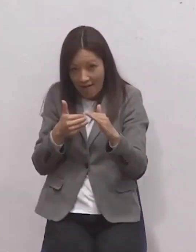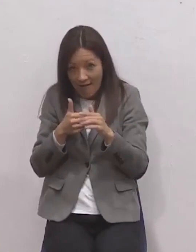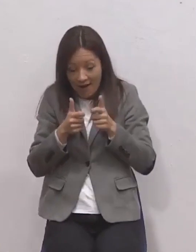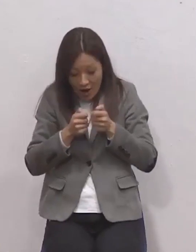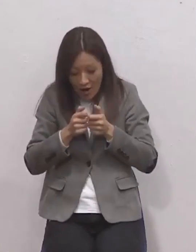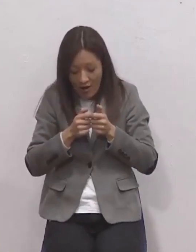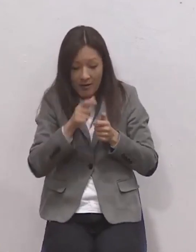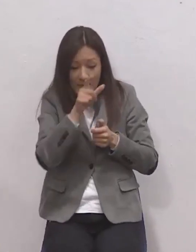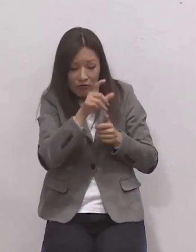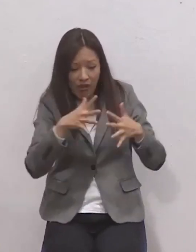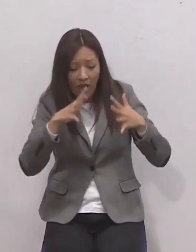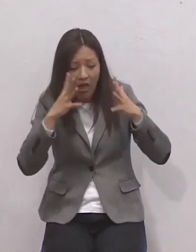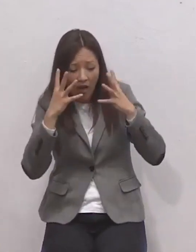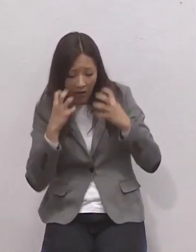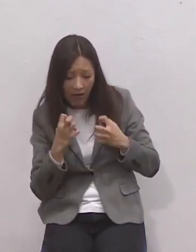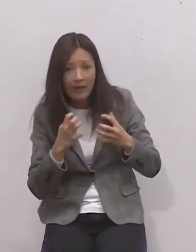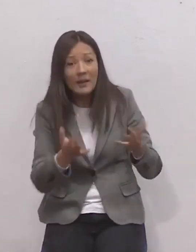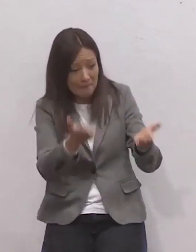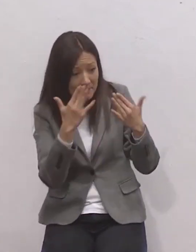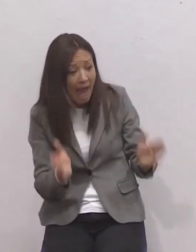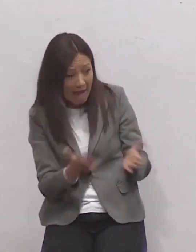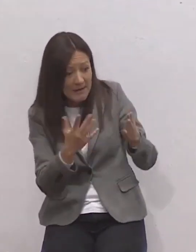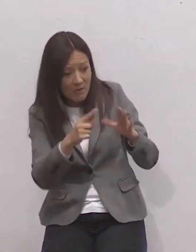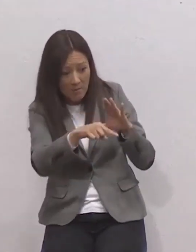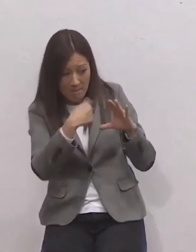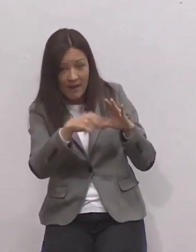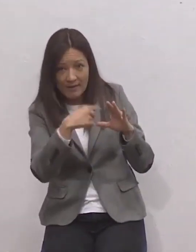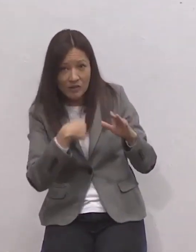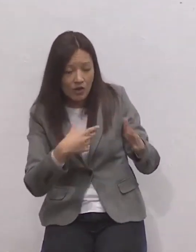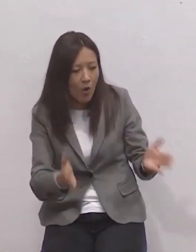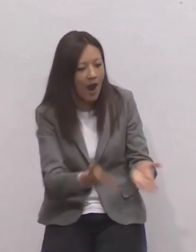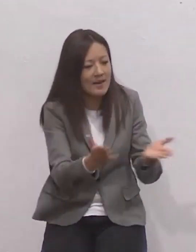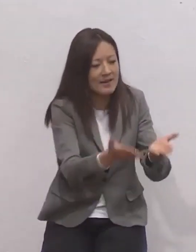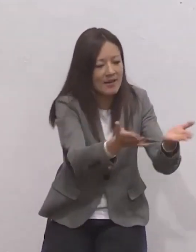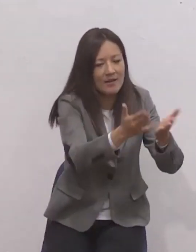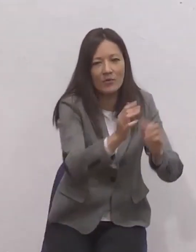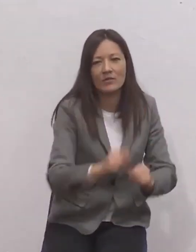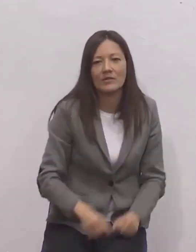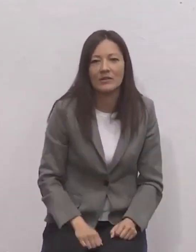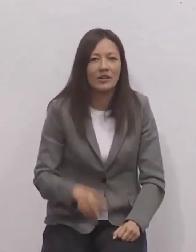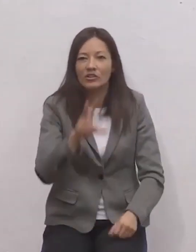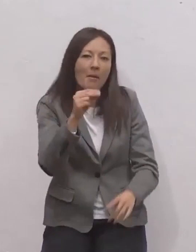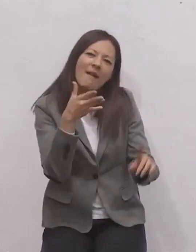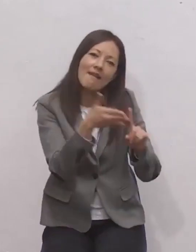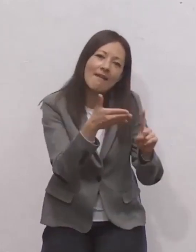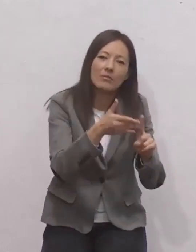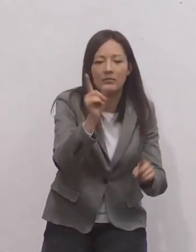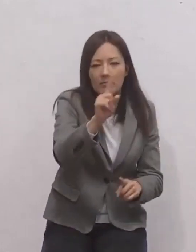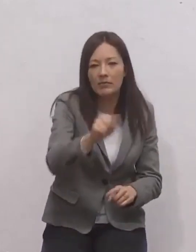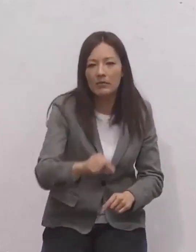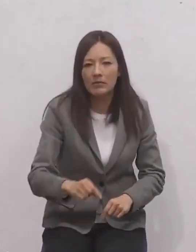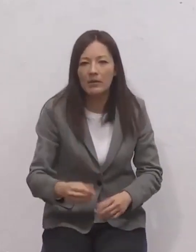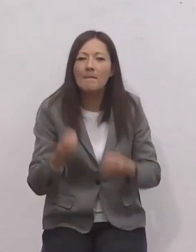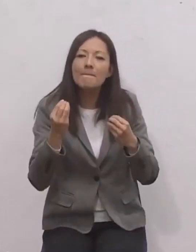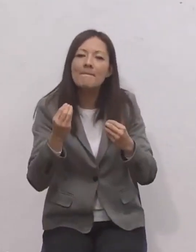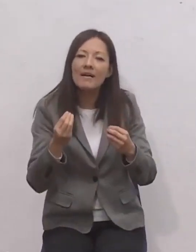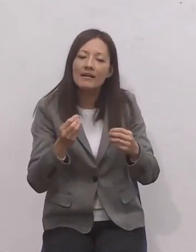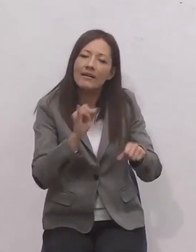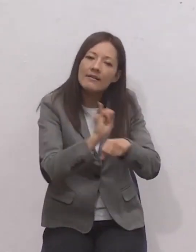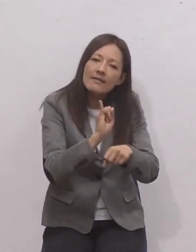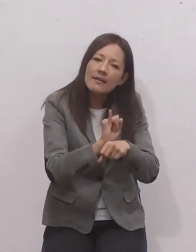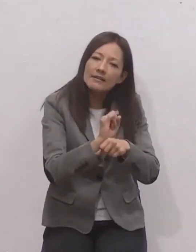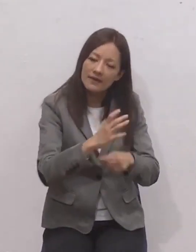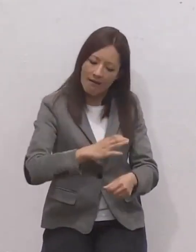está desanimado, anímelo. Dame tu correo. No, dame tu correo para gallineasearte y para echarte los perros. No, para ser iglesia,